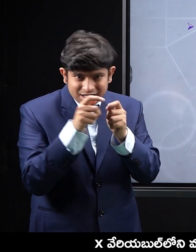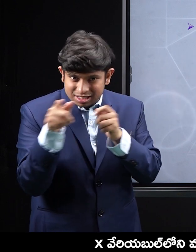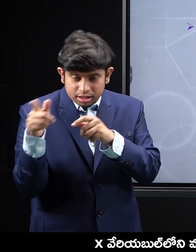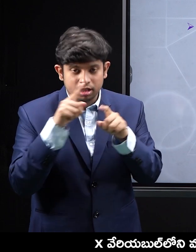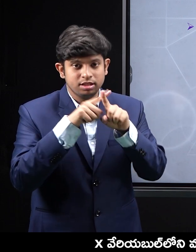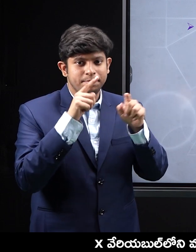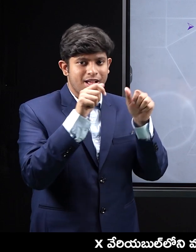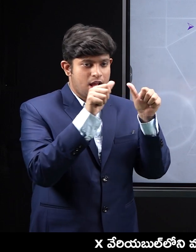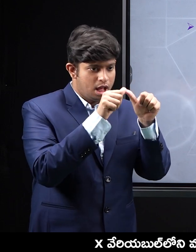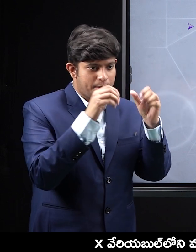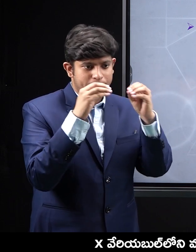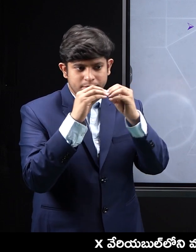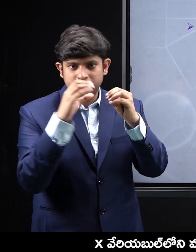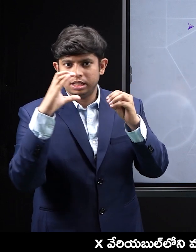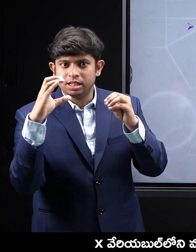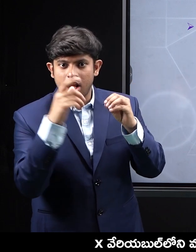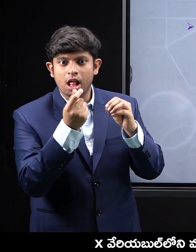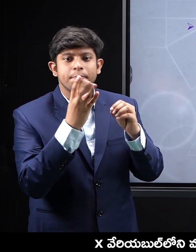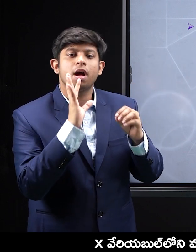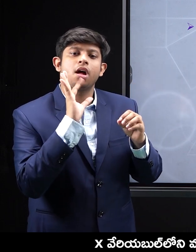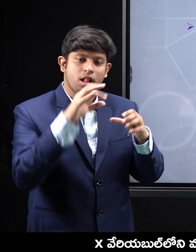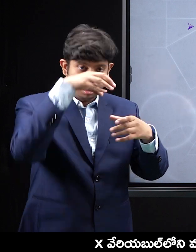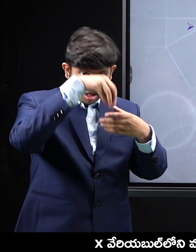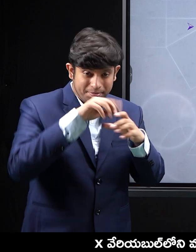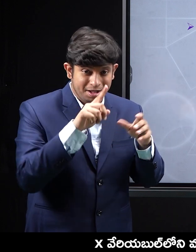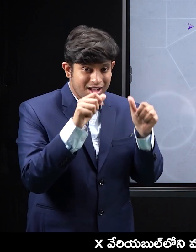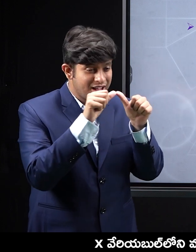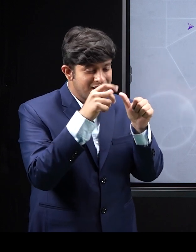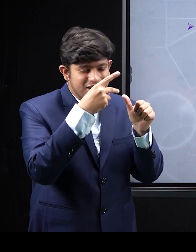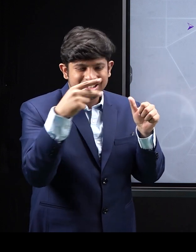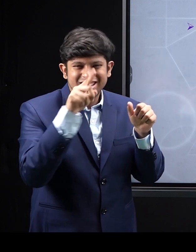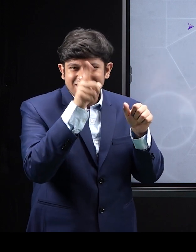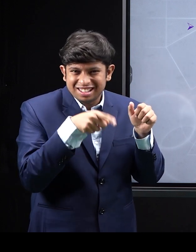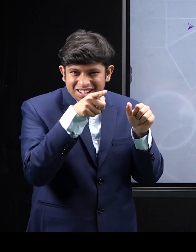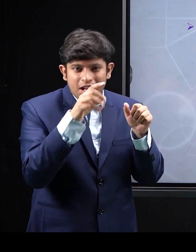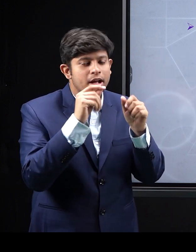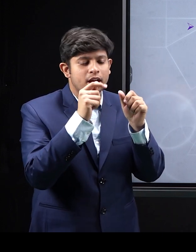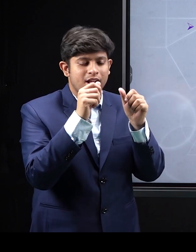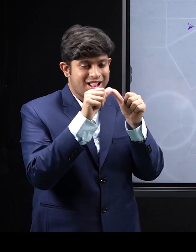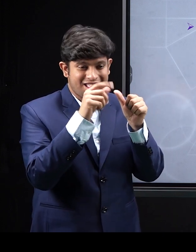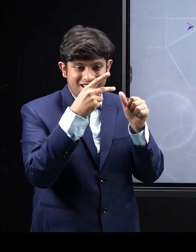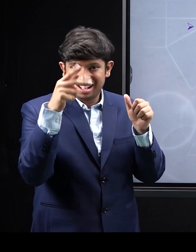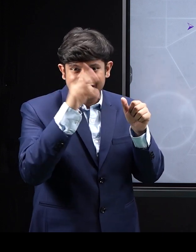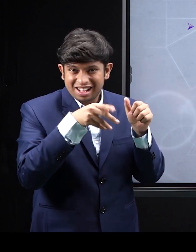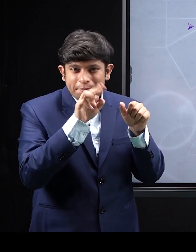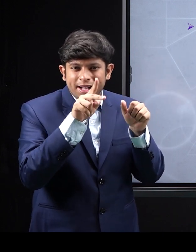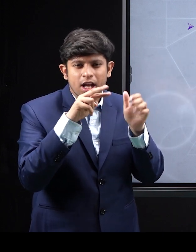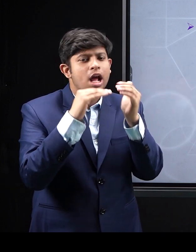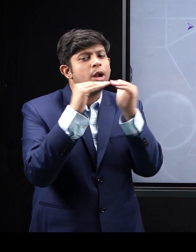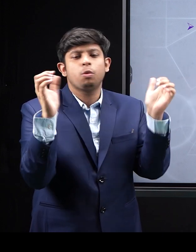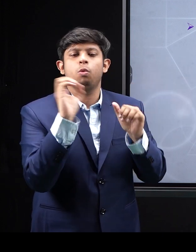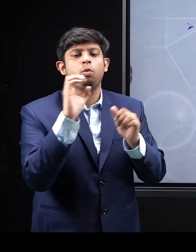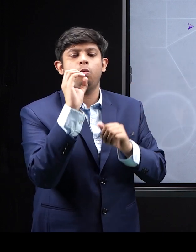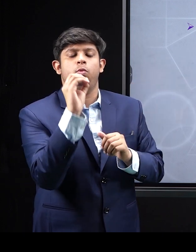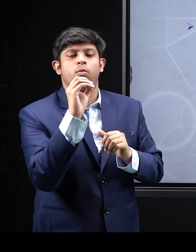ప్లస్ c 0 రూపం యొక్క సమీకరణం. ఇక్కడ a, b, c వాస్తవ సంఖ్యలు. a